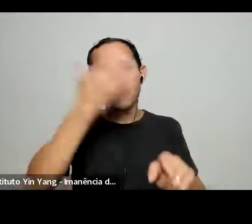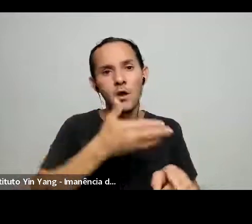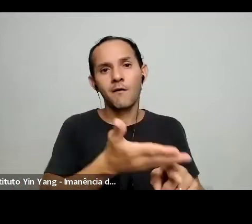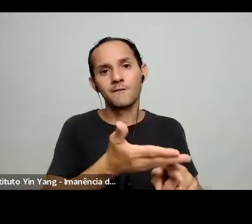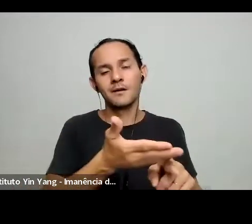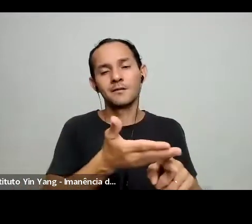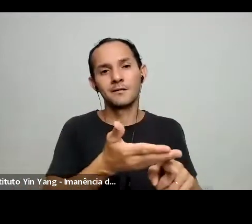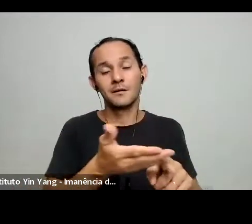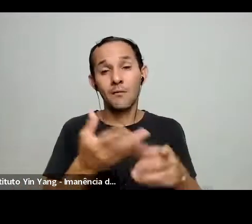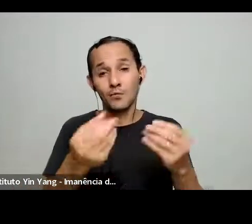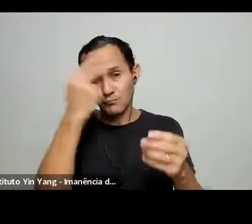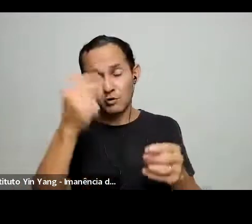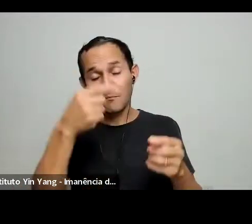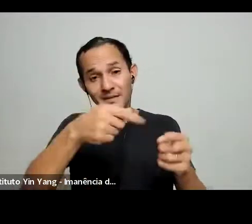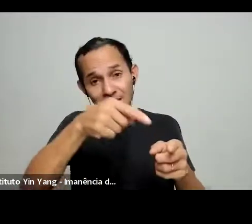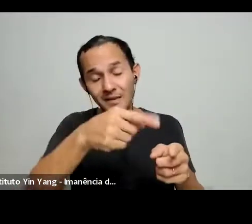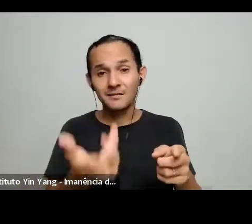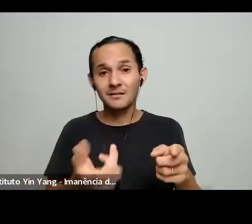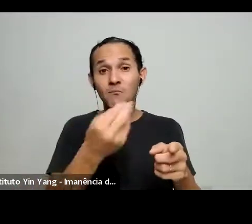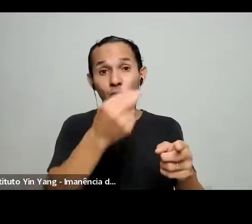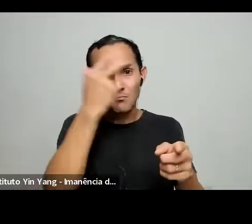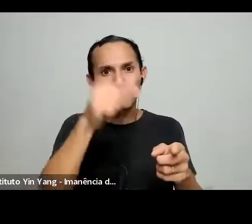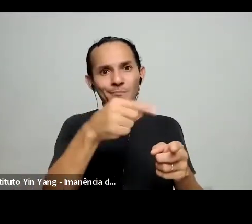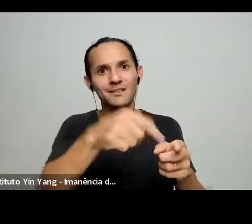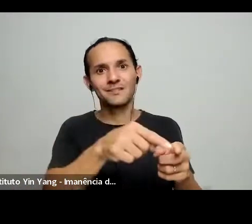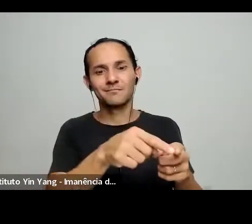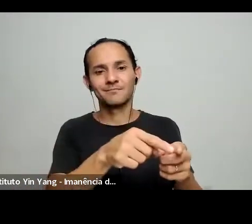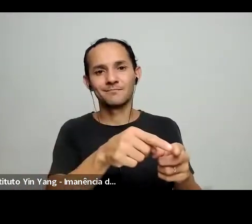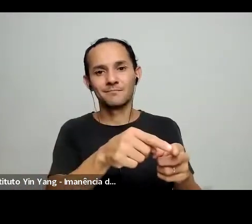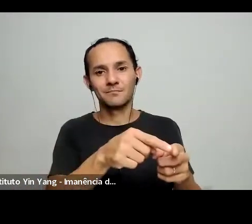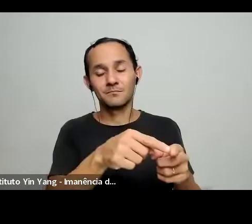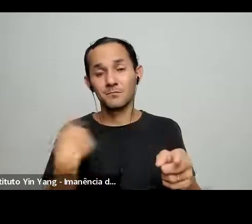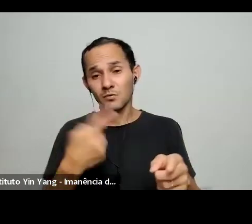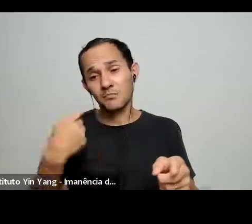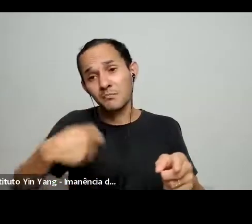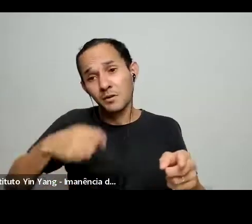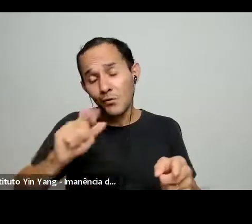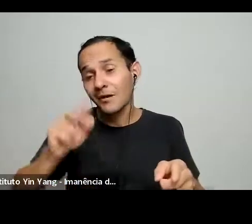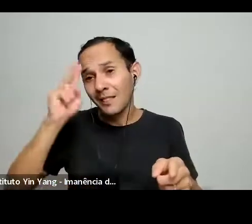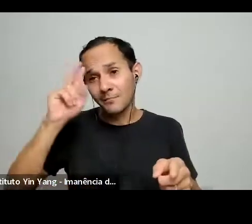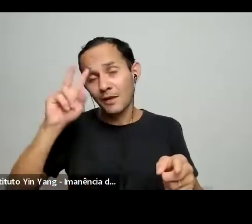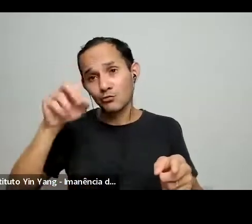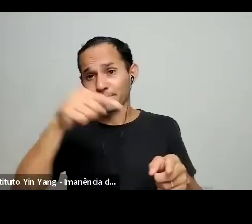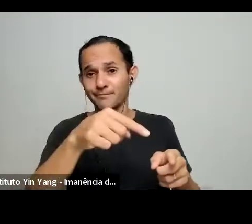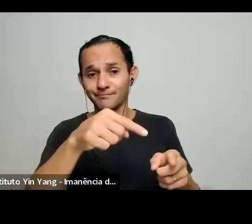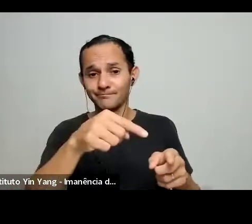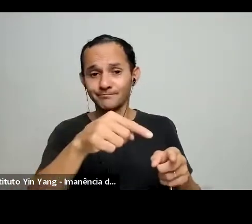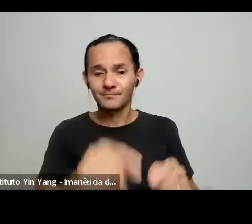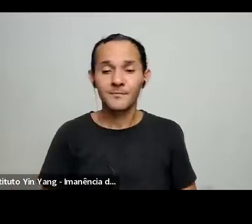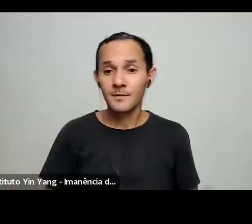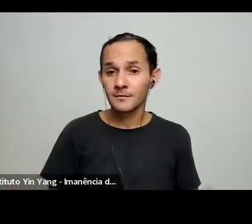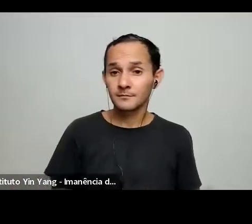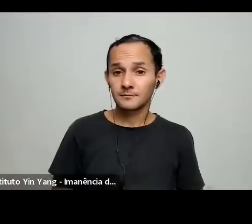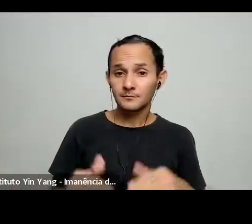muitas pessoas precisam disso. E é muita gente que precisa disso. E a gente tem que se lembrar disso, né?